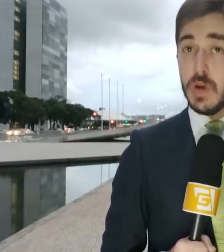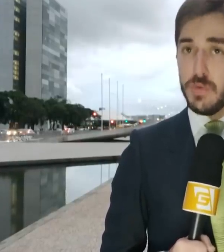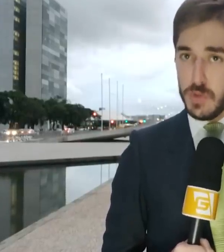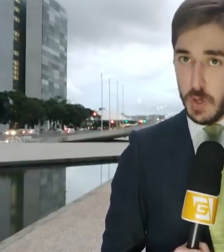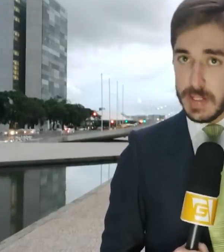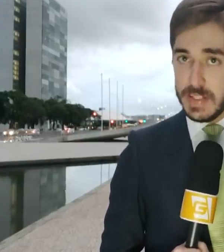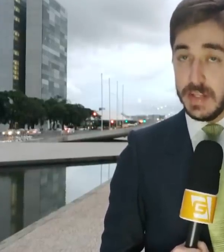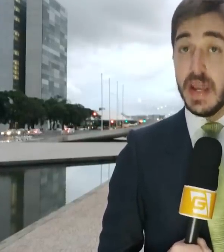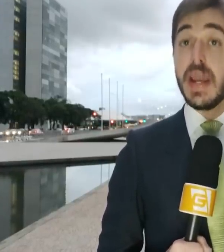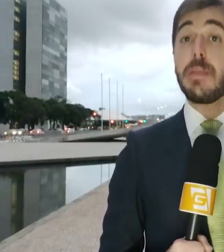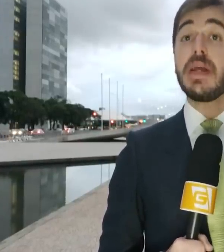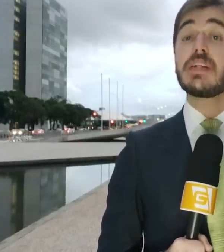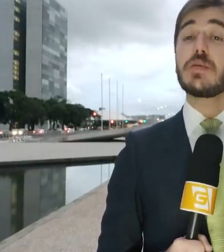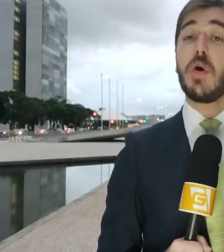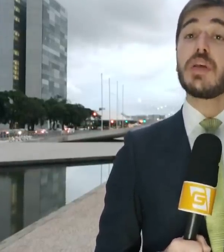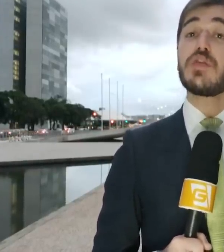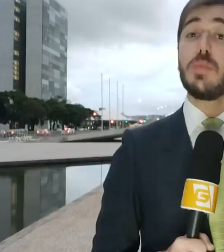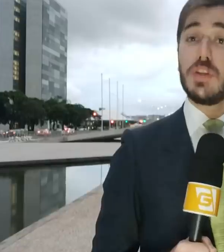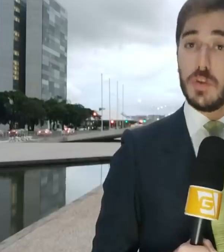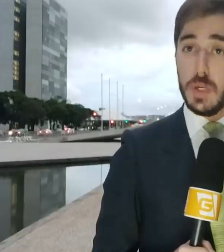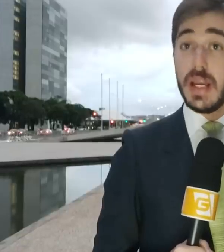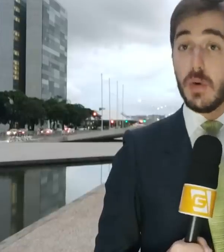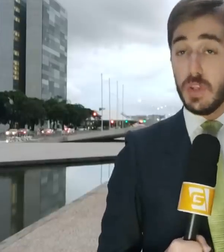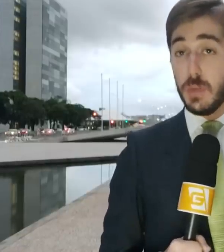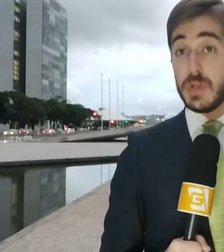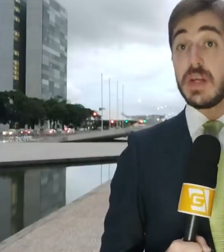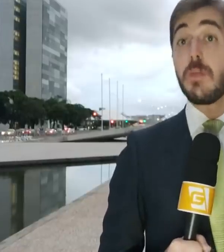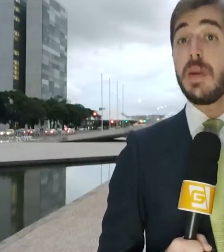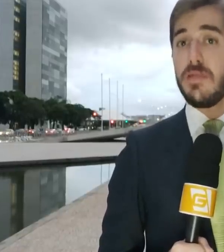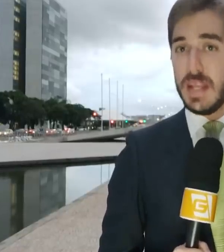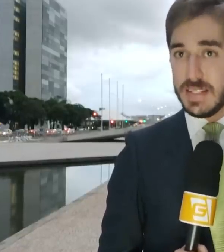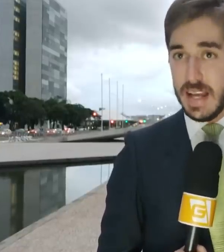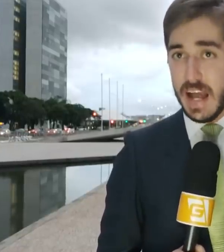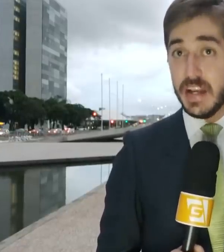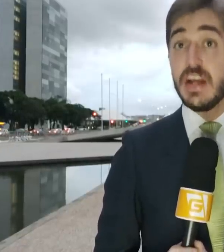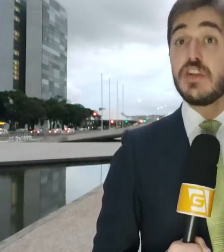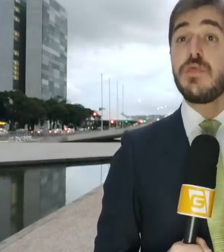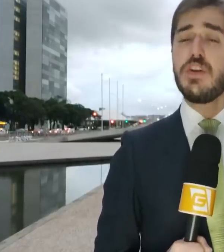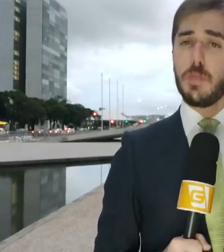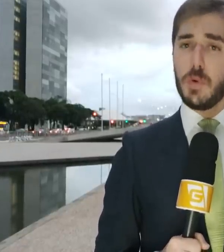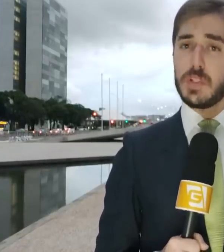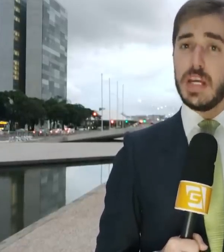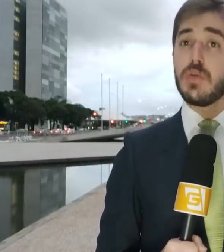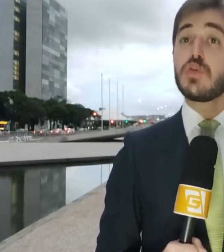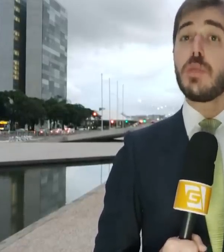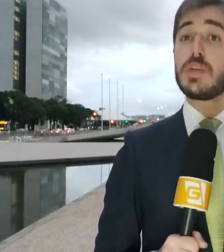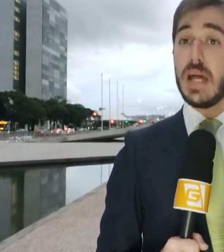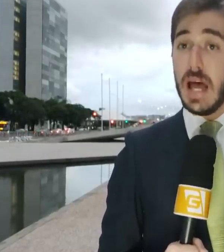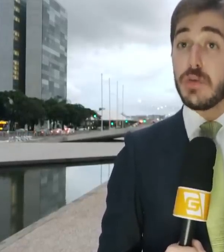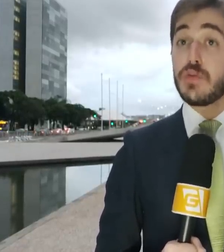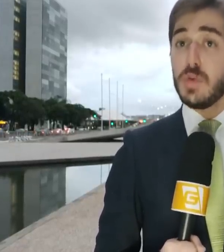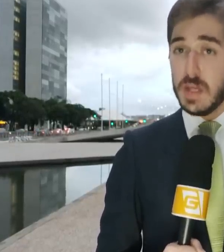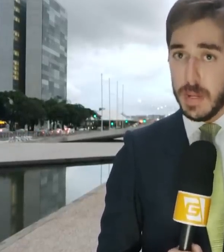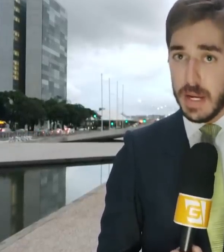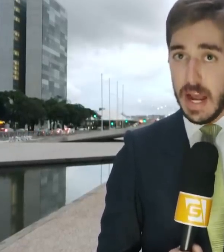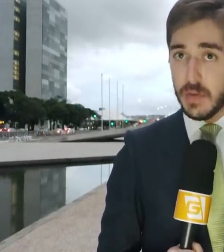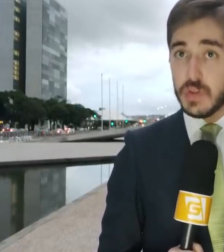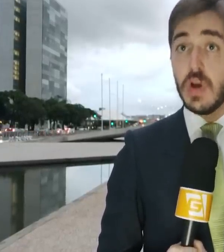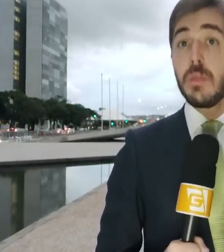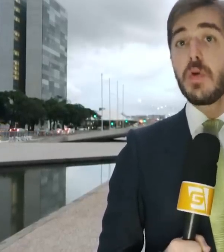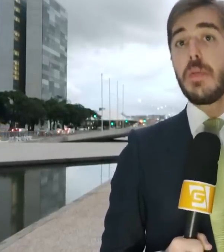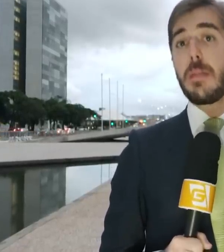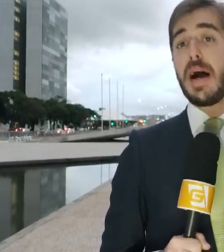beneficiados funciona assim empresas podem substituir a contribuição previdenciária de vinte por cento sobre os salários